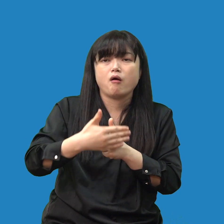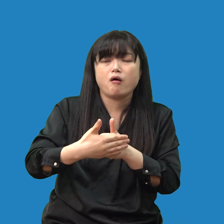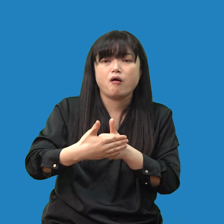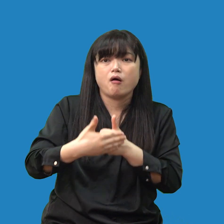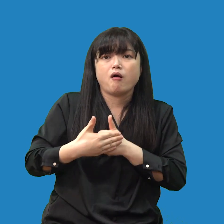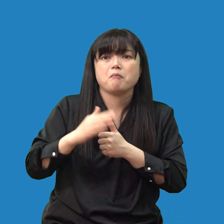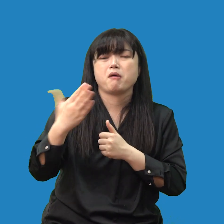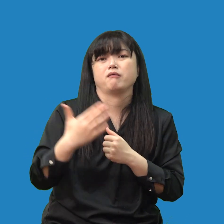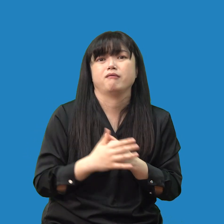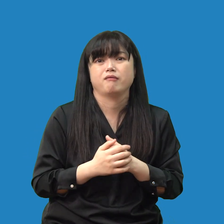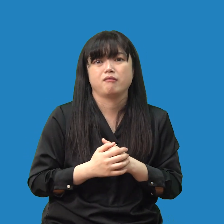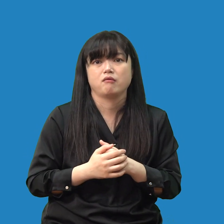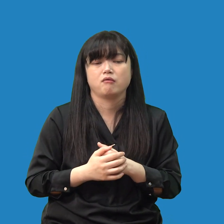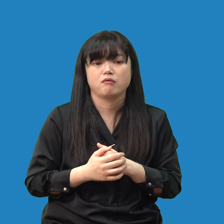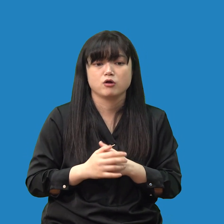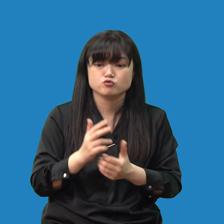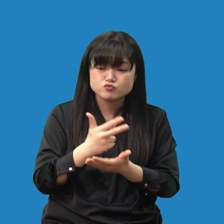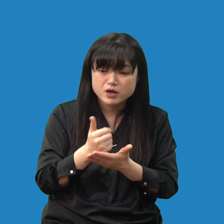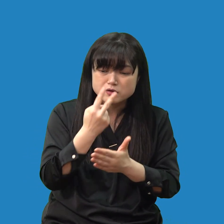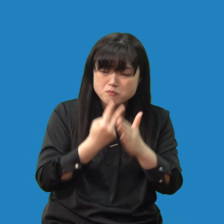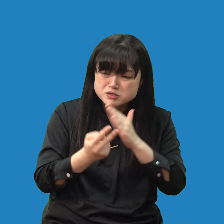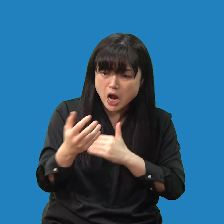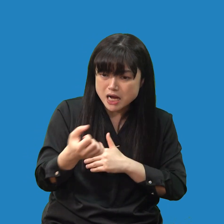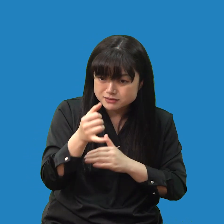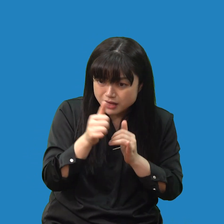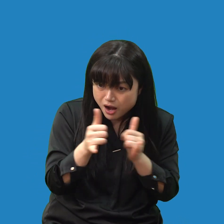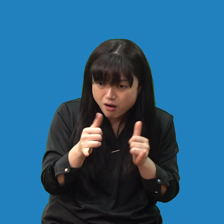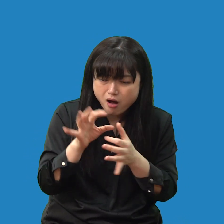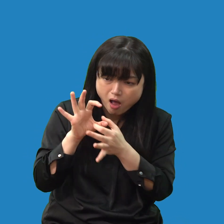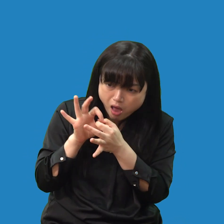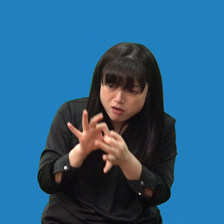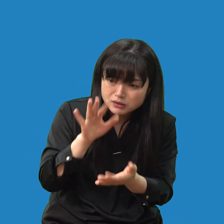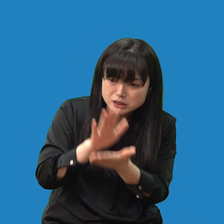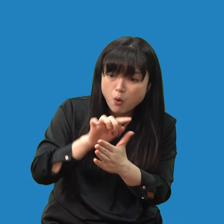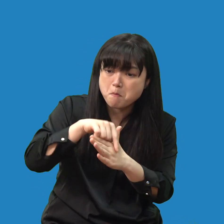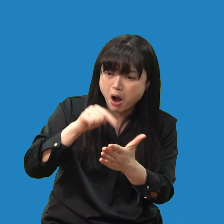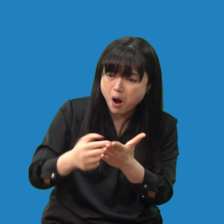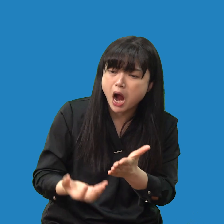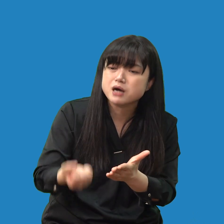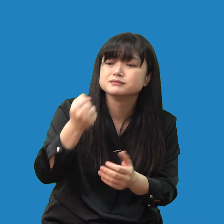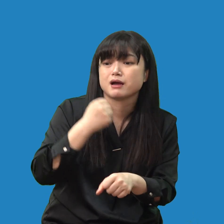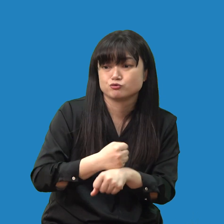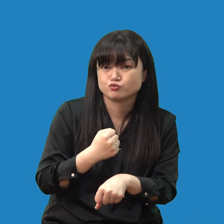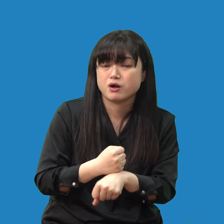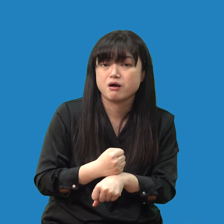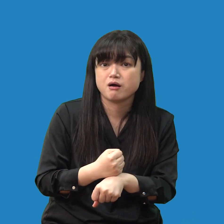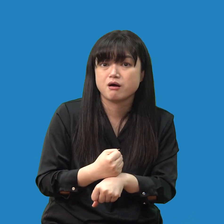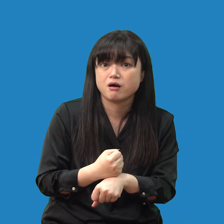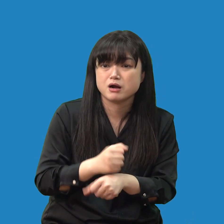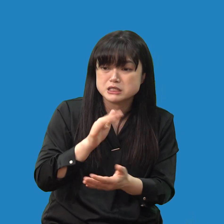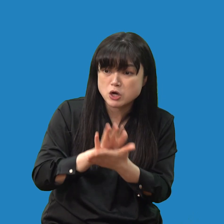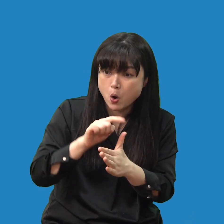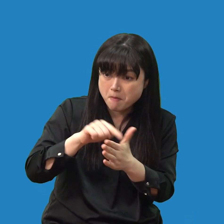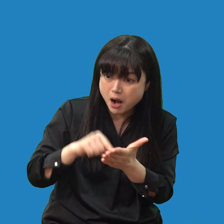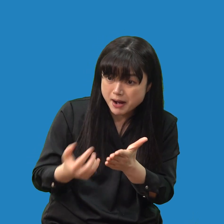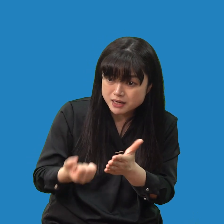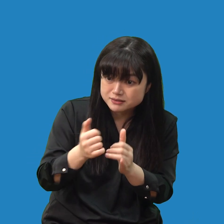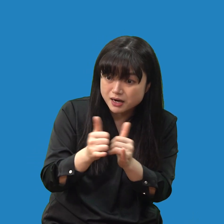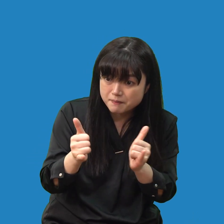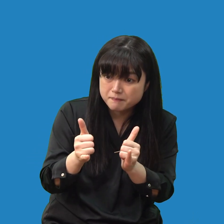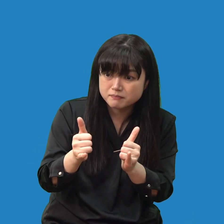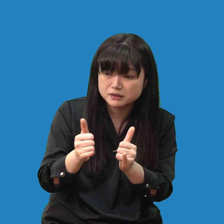우리 주님께서는 참 비전이 있는 사람에게 끊임없는 열정을, 그리고 열정으로 주를 섬기는